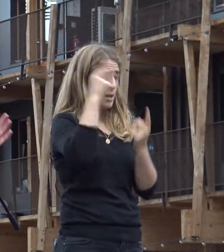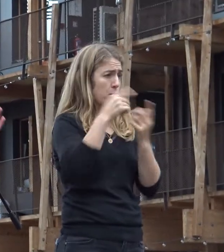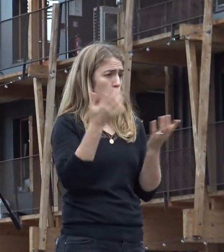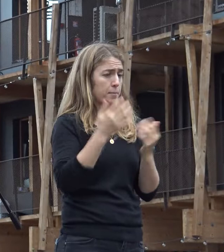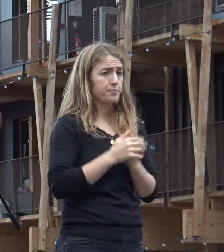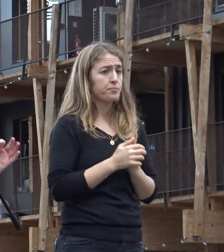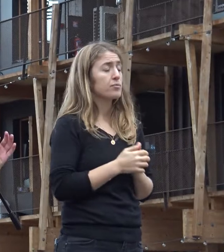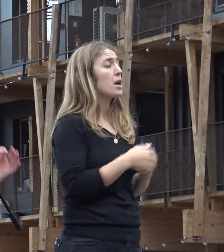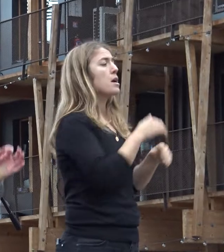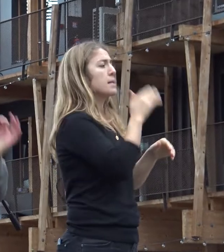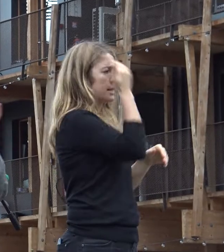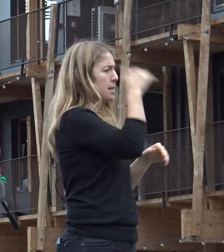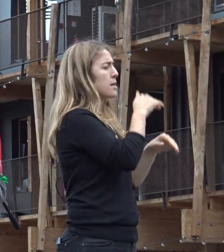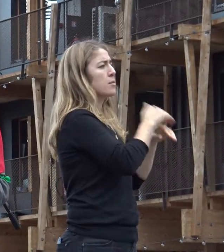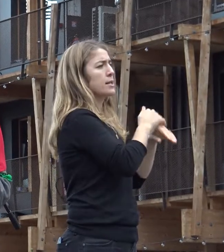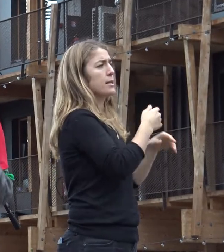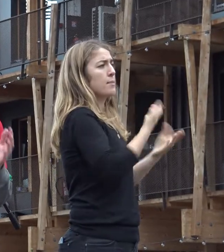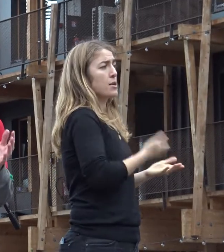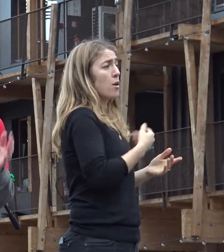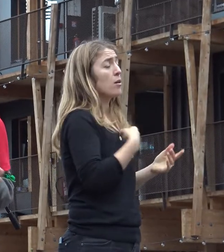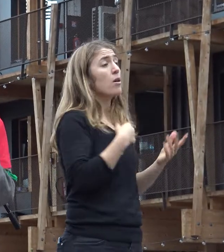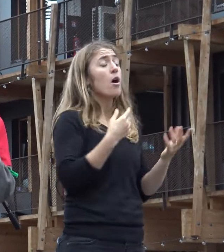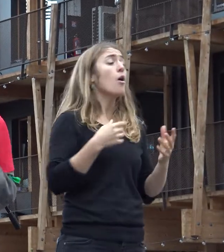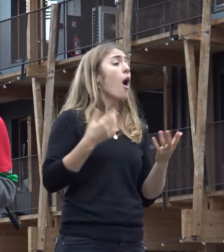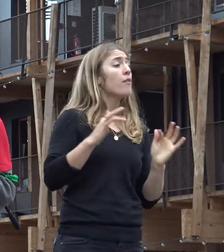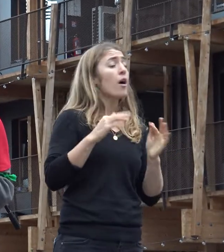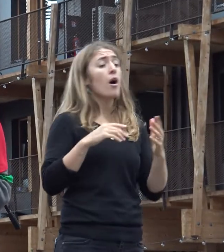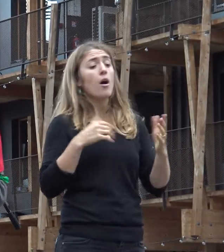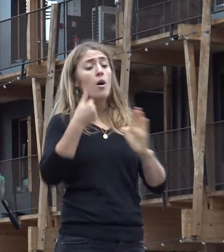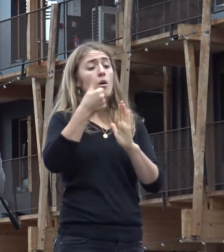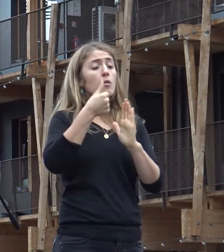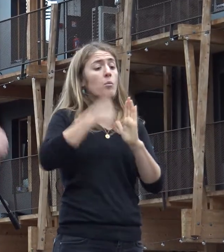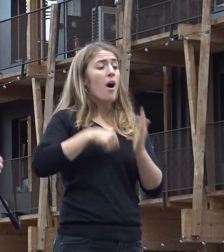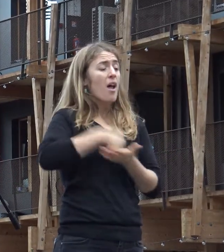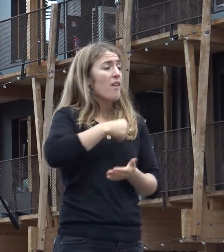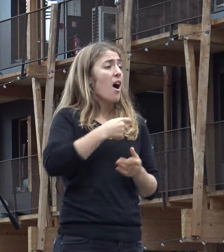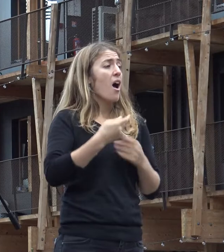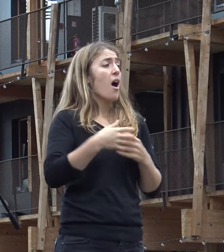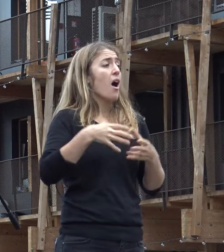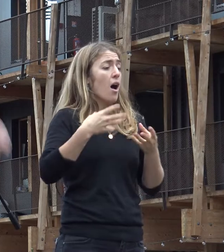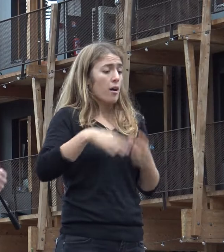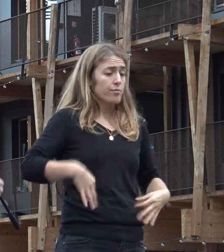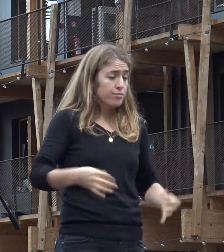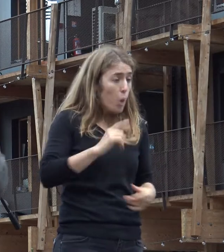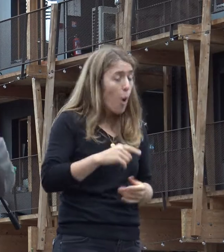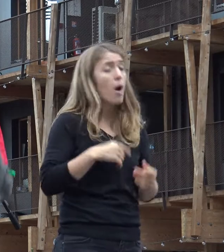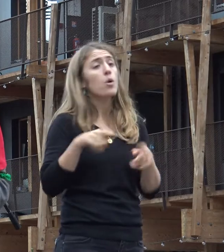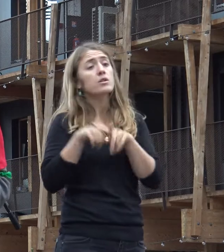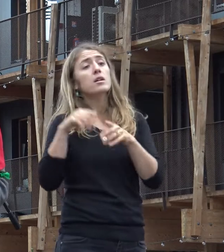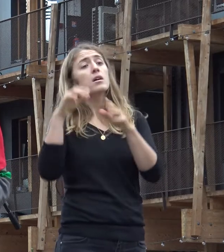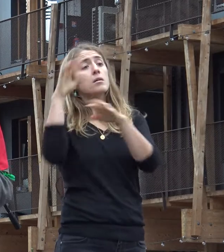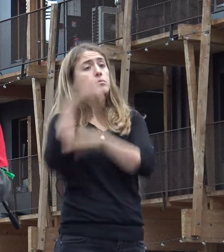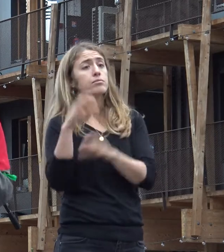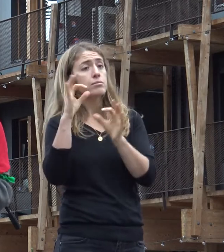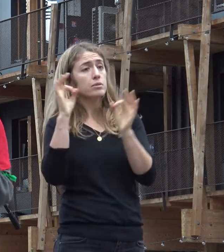actuelle ne répond ni à la fin du monde, ni à la fin du mois. Il faut vraiment imposer une politique de transition sociale et